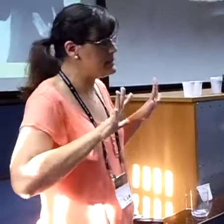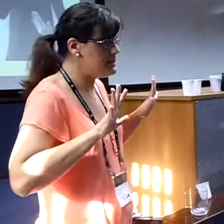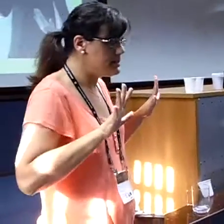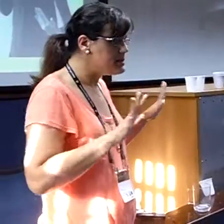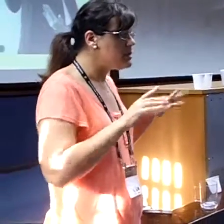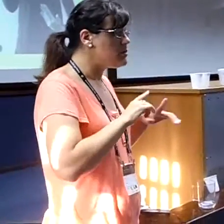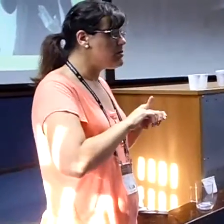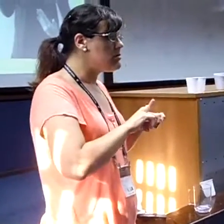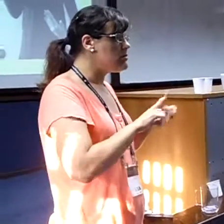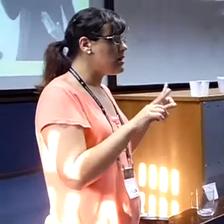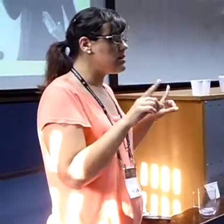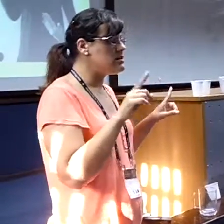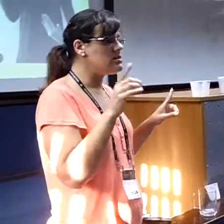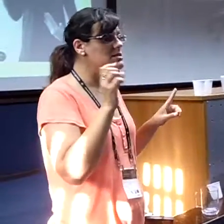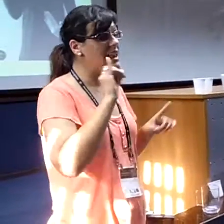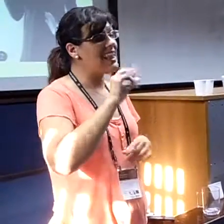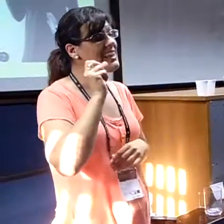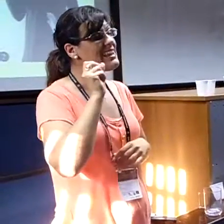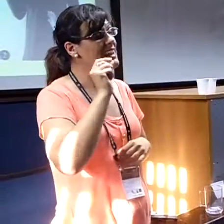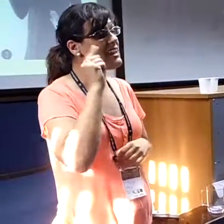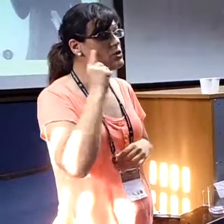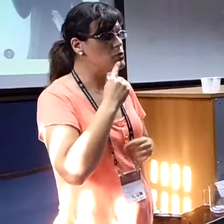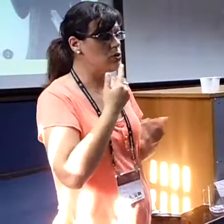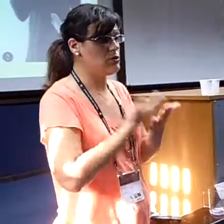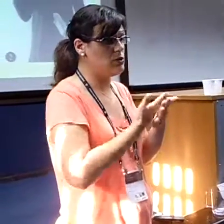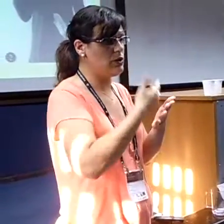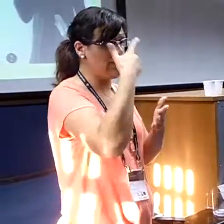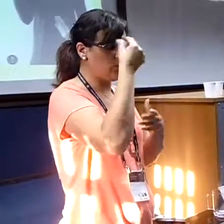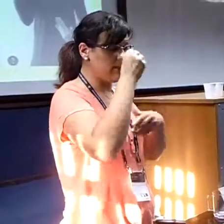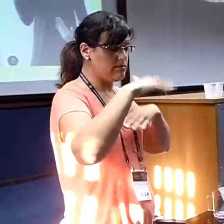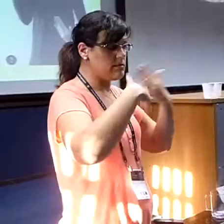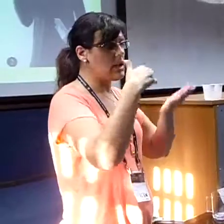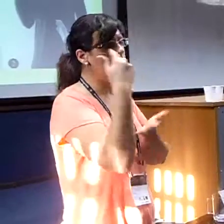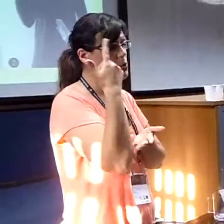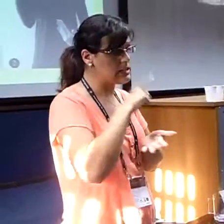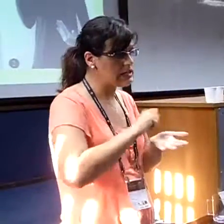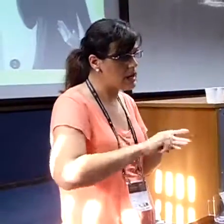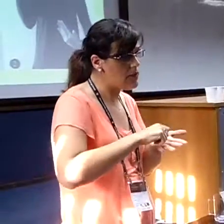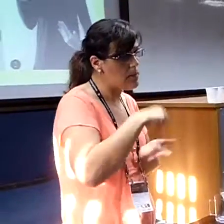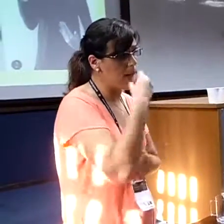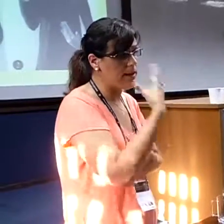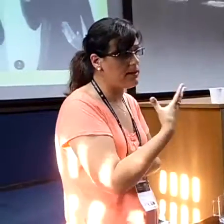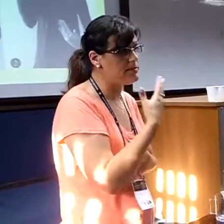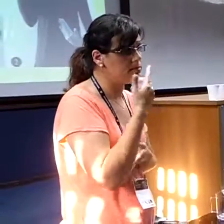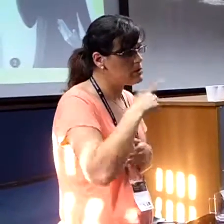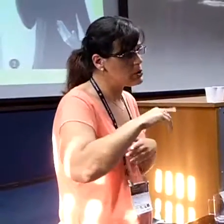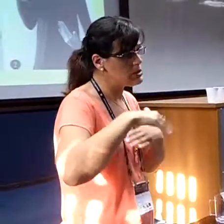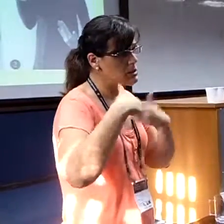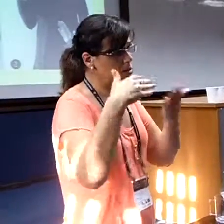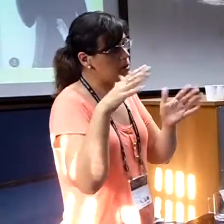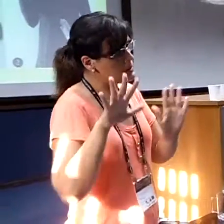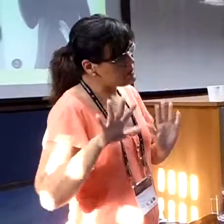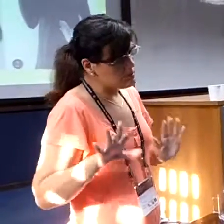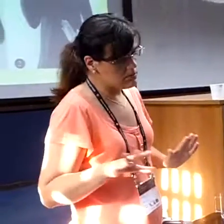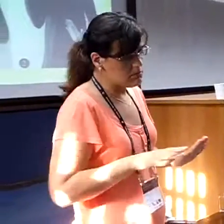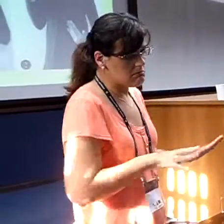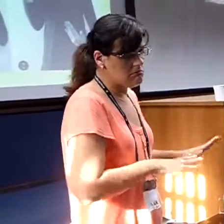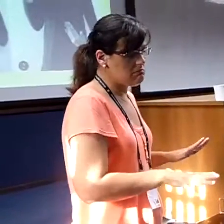Tem uma topicalização, enfim, uma outra forma de colocar as palavras. Mas tem surdos que conseguem escrever bem.